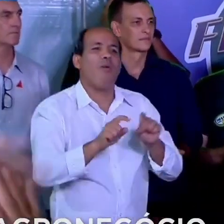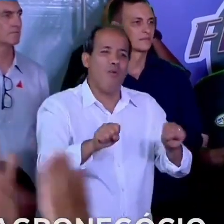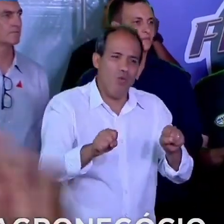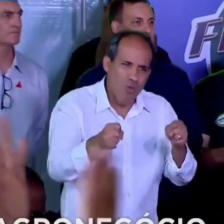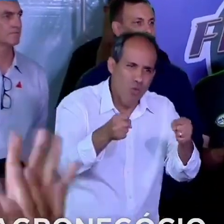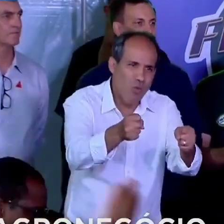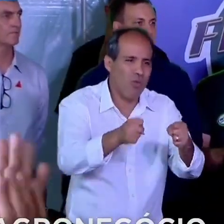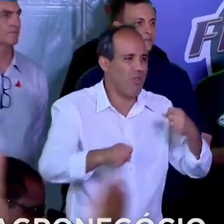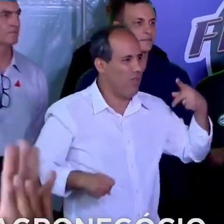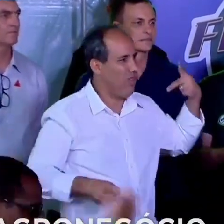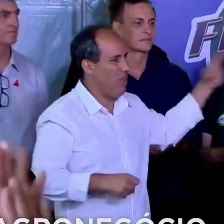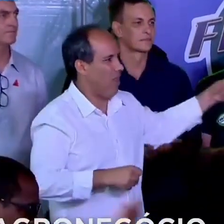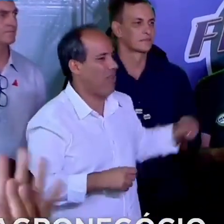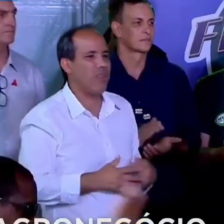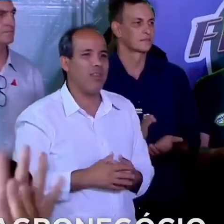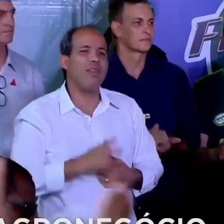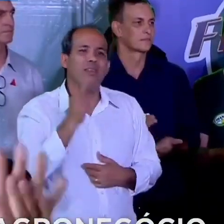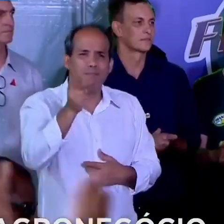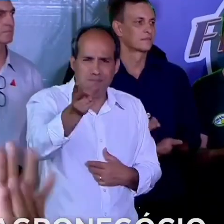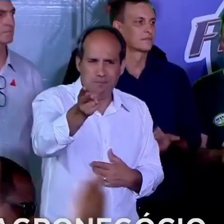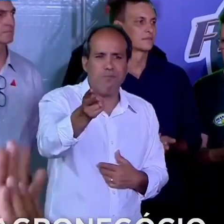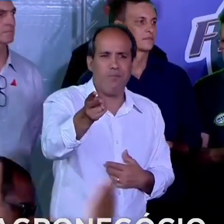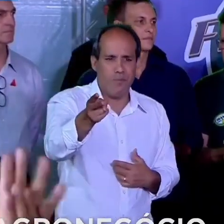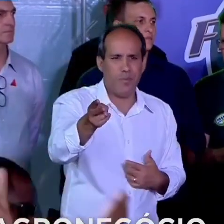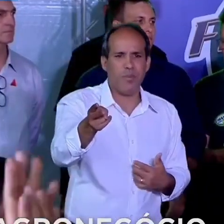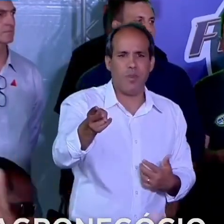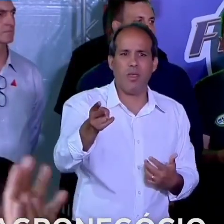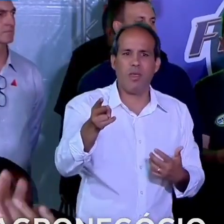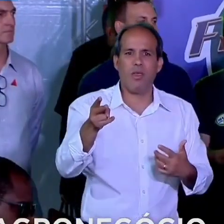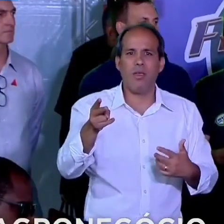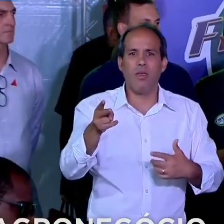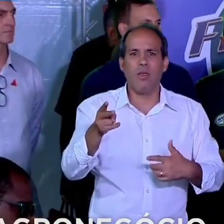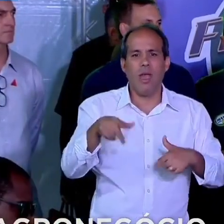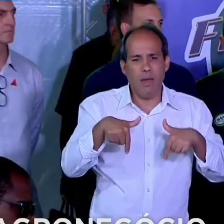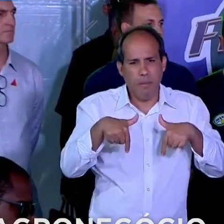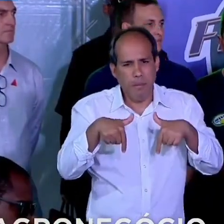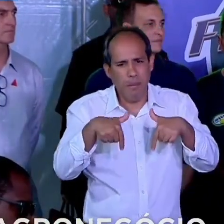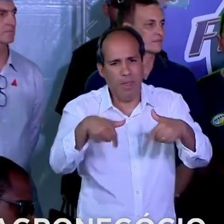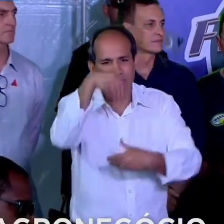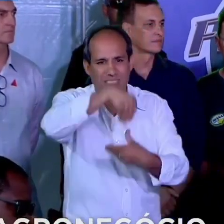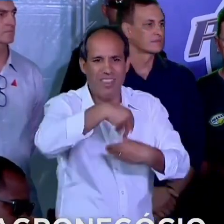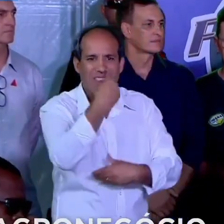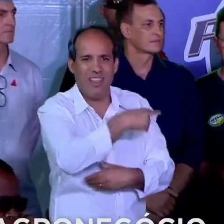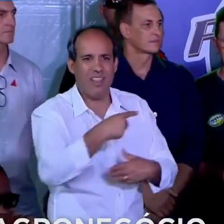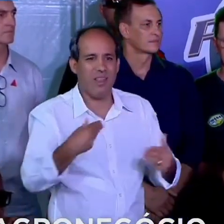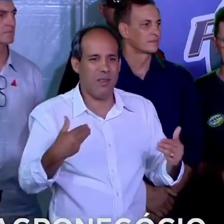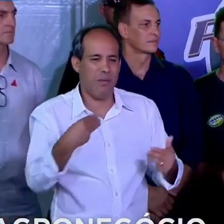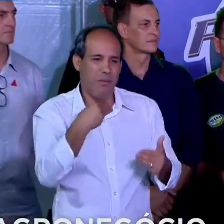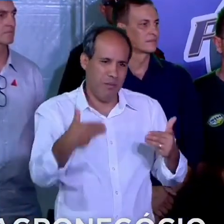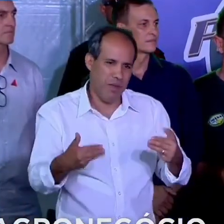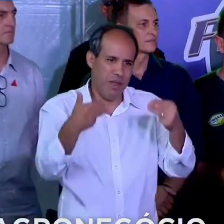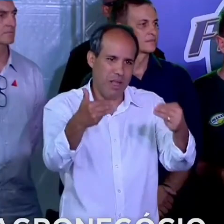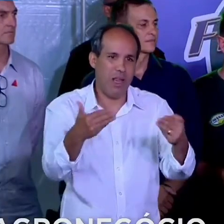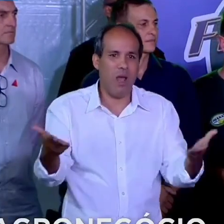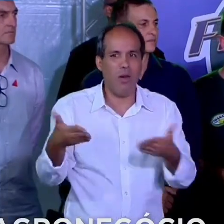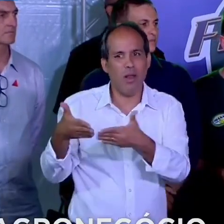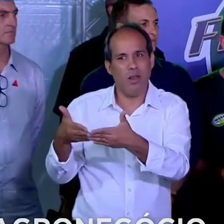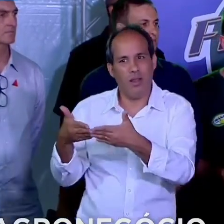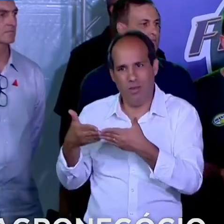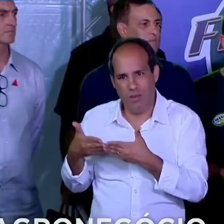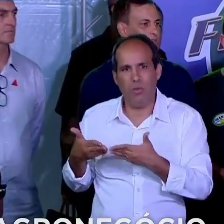dedicação que sempre fez presente em seu ministério. Atualmente está